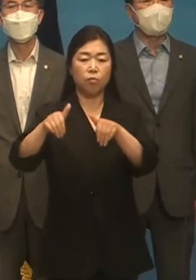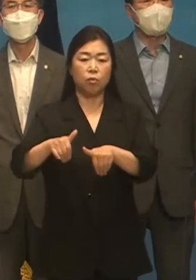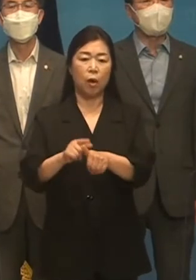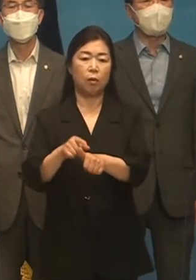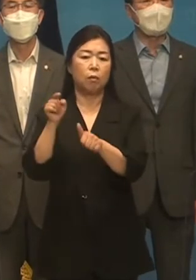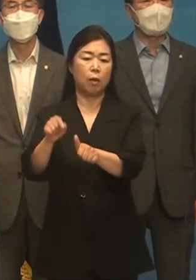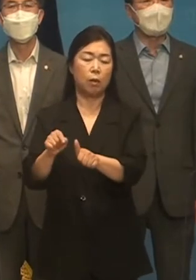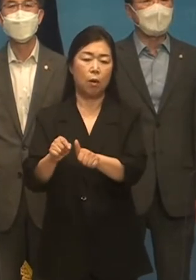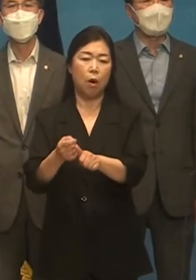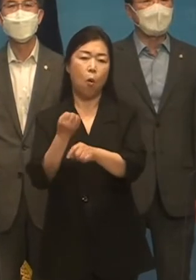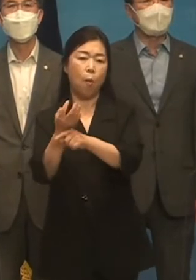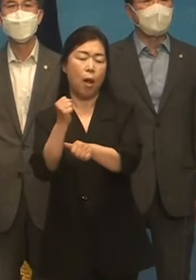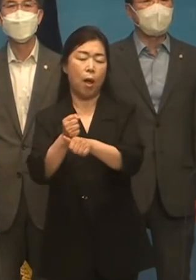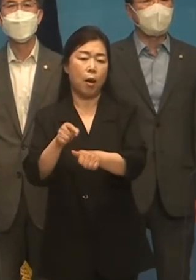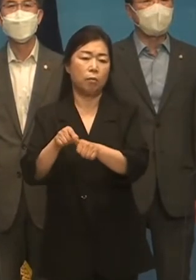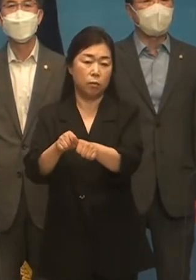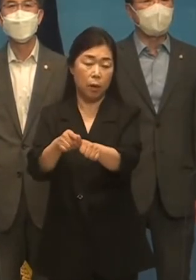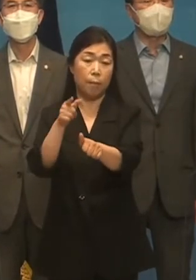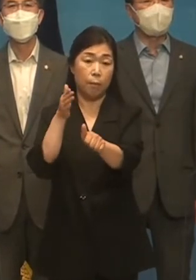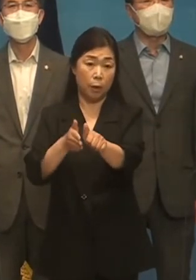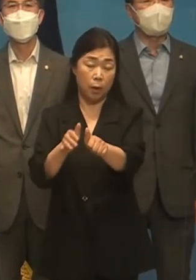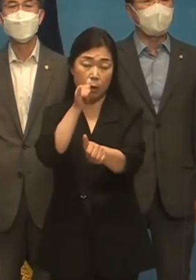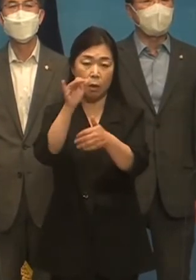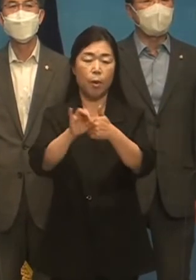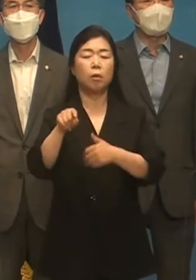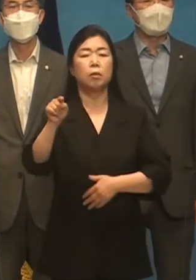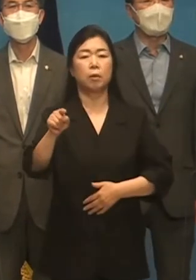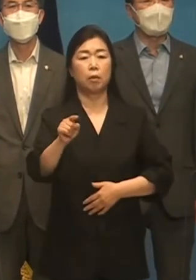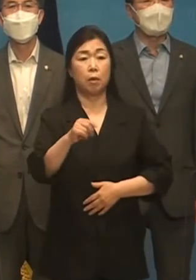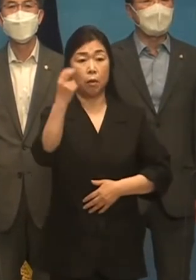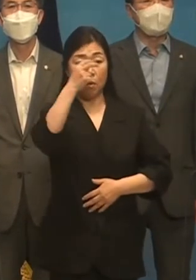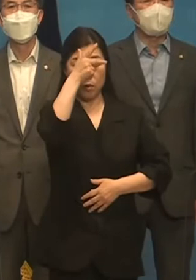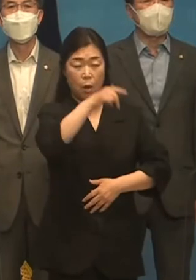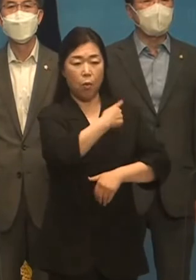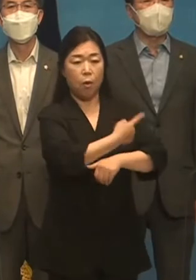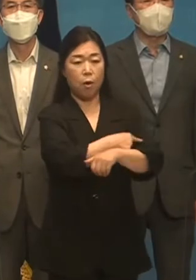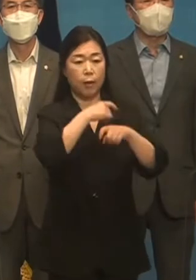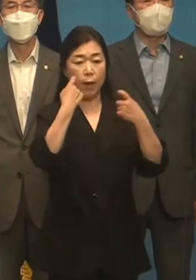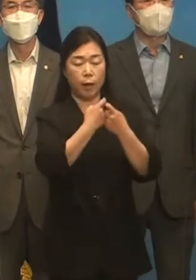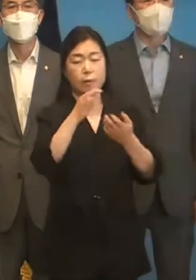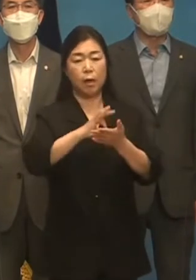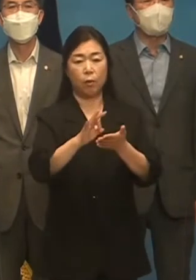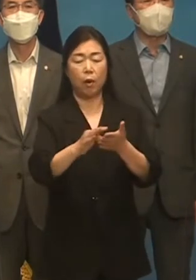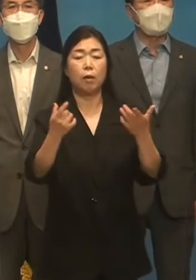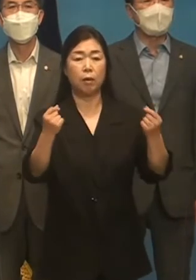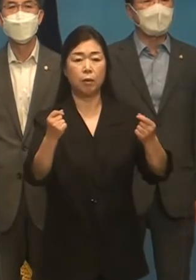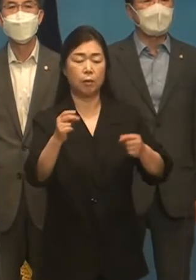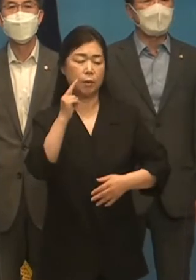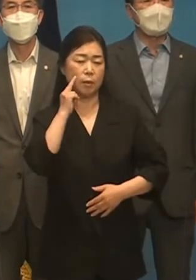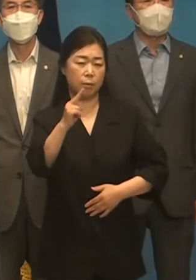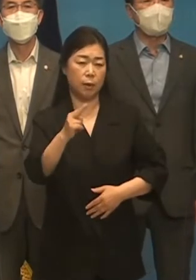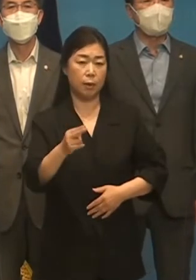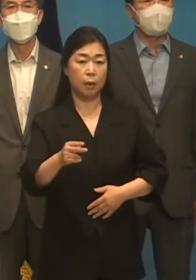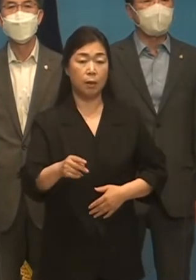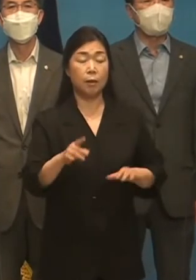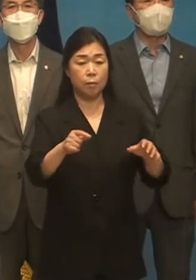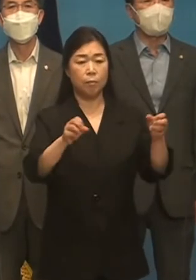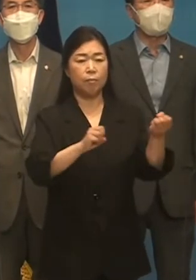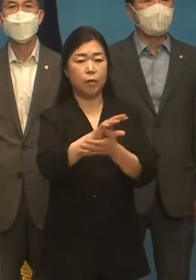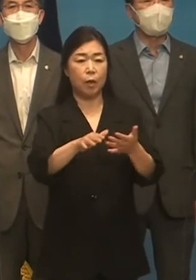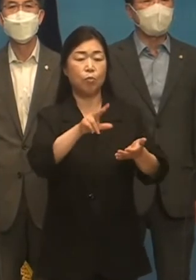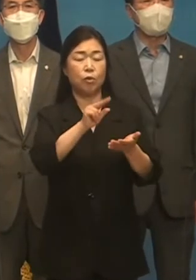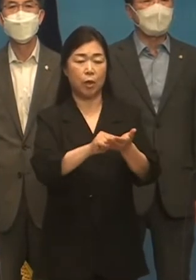청구 고발을 도모했다면 그 자체가 검찰 권력을 사유화하는 끔찍한